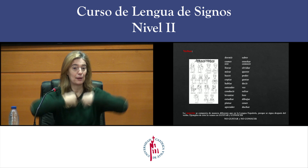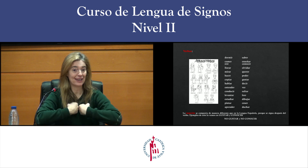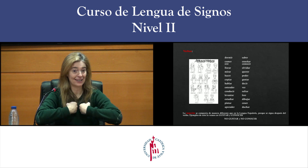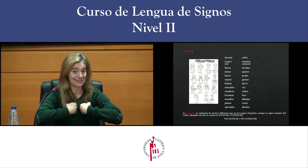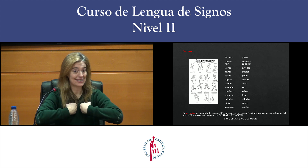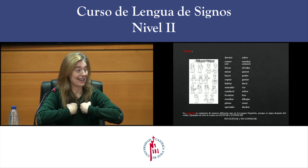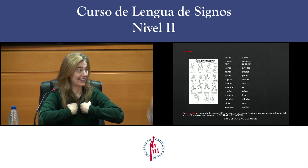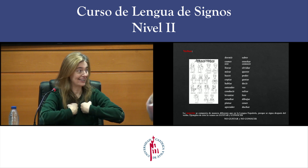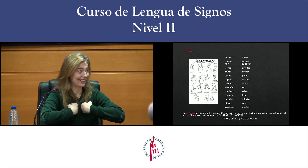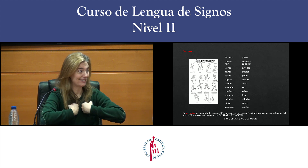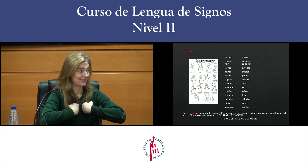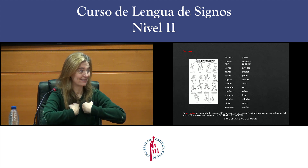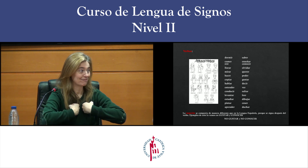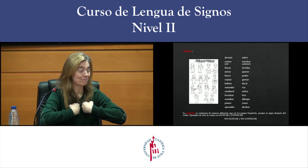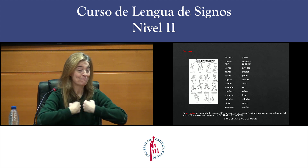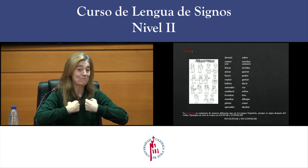y chaqueta es igual